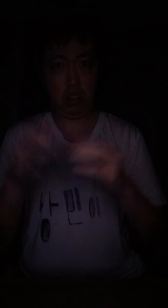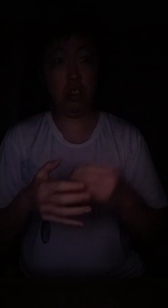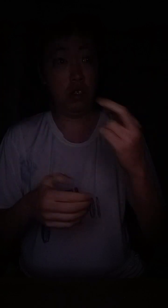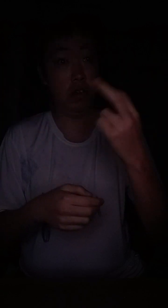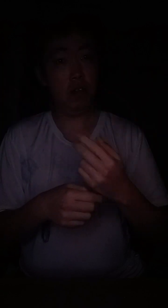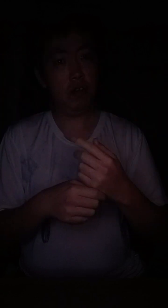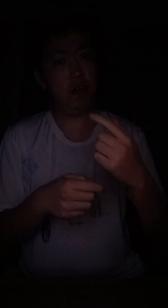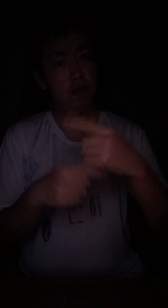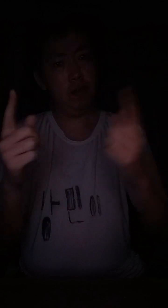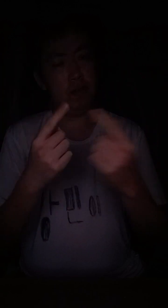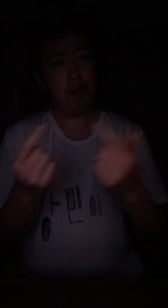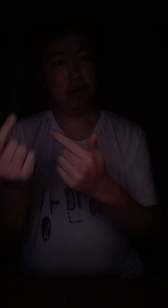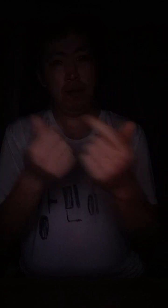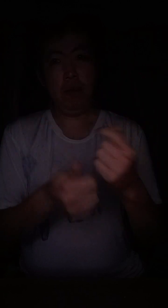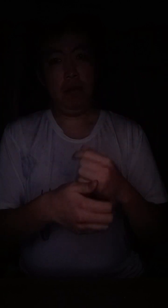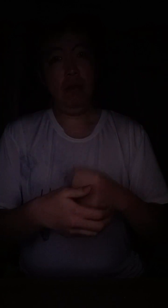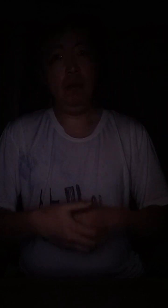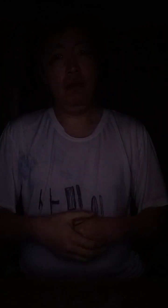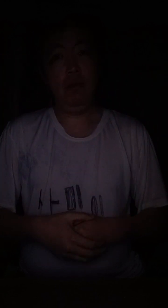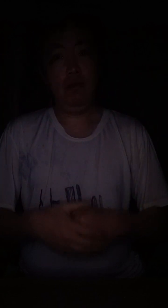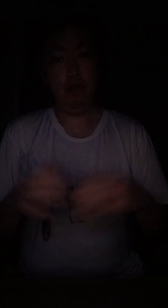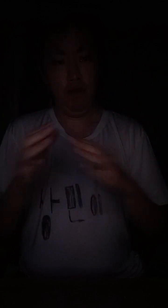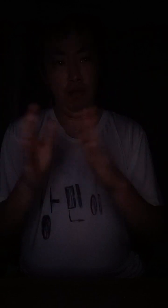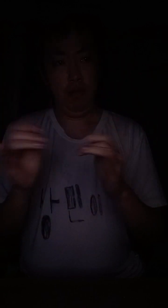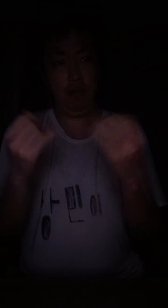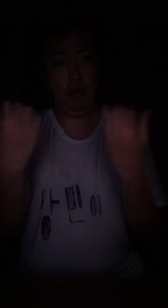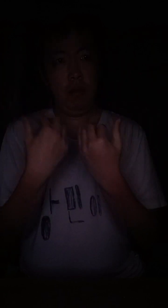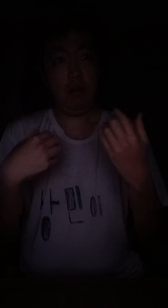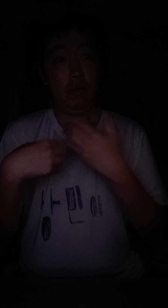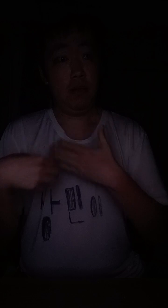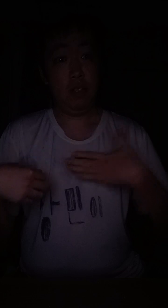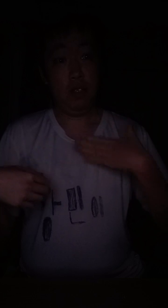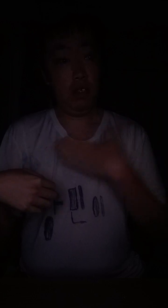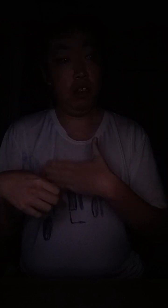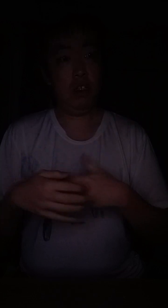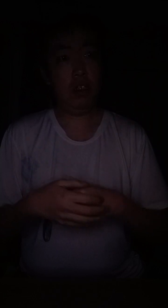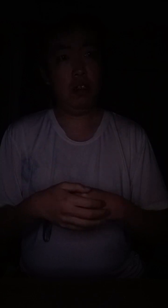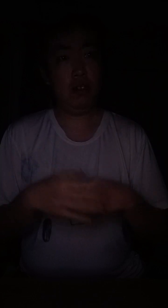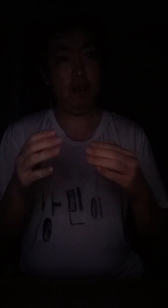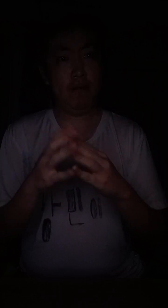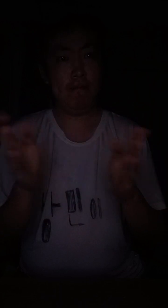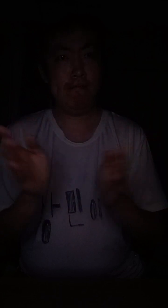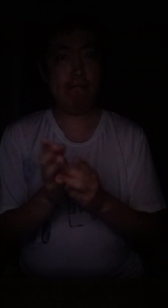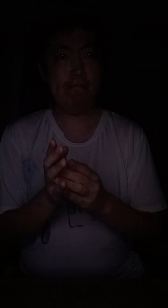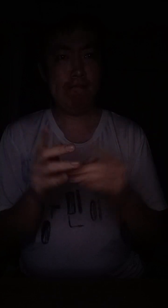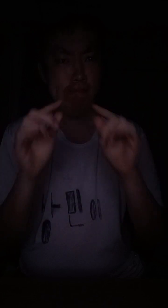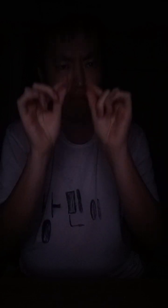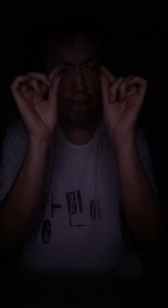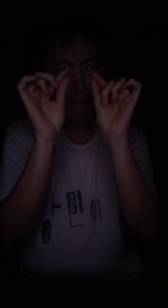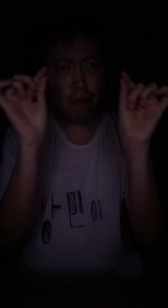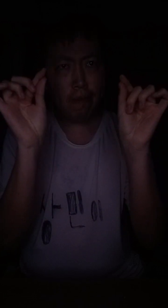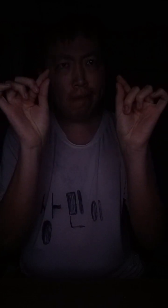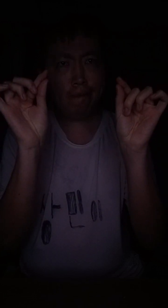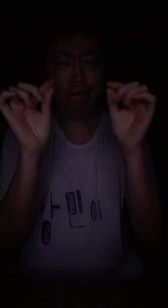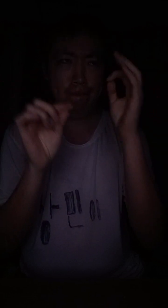모르니까 증거로 남겨야 되니까. 남자 찜질복이 파란색이잖아요. 그래서 파란색이 보이나 안 보이나 좀 문틈으로 좀